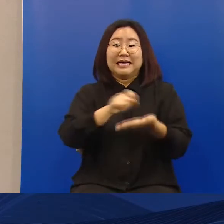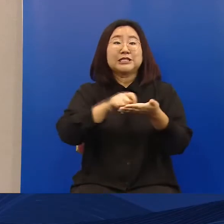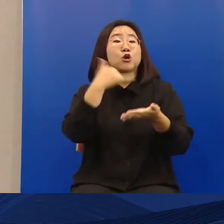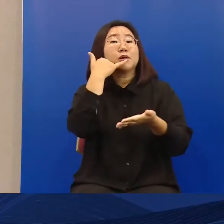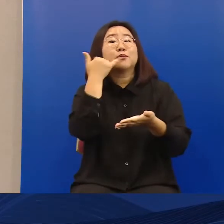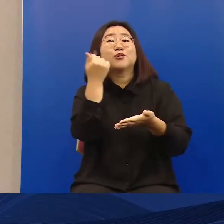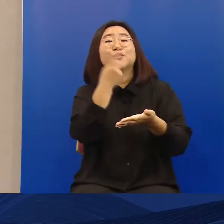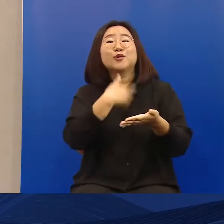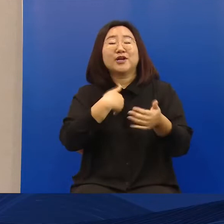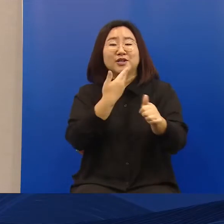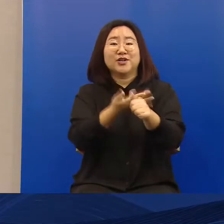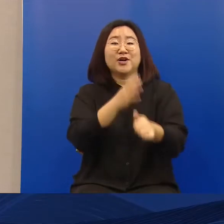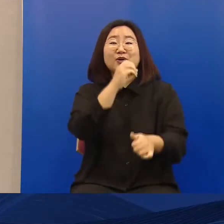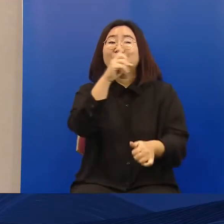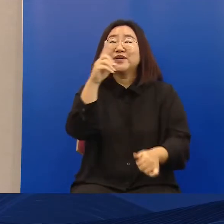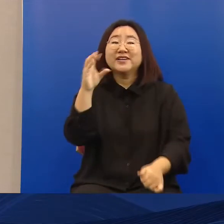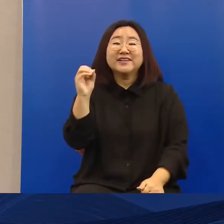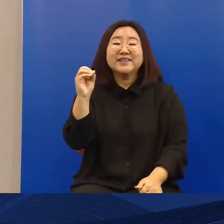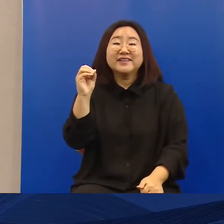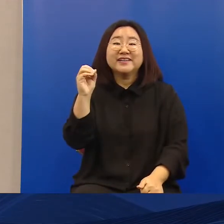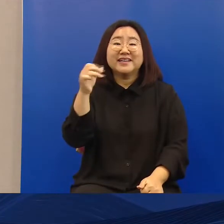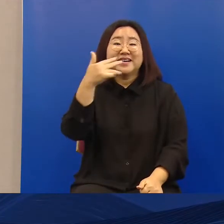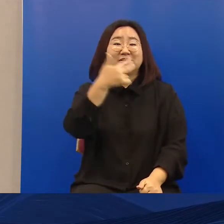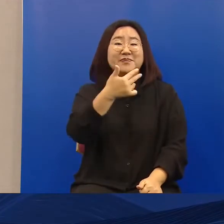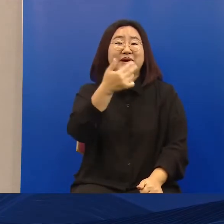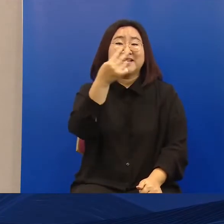놓으세요. 010 제가